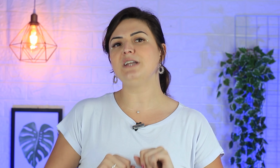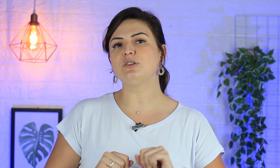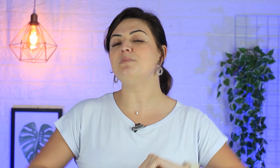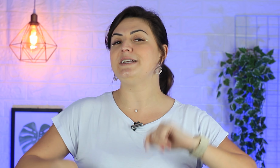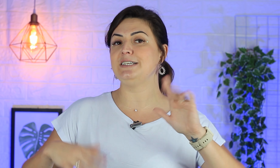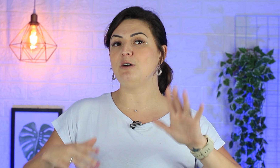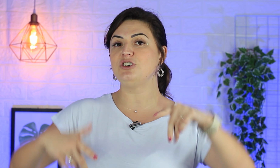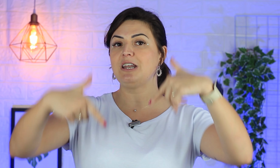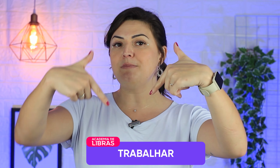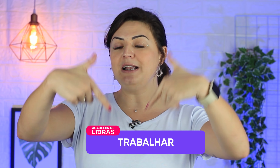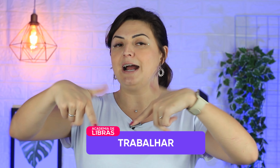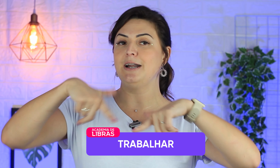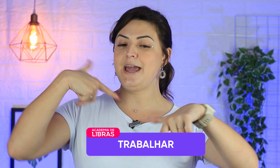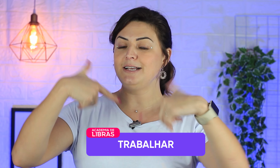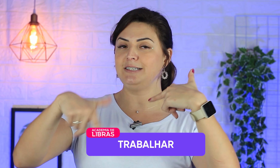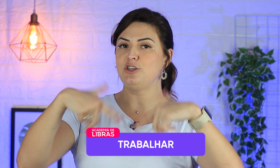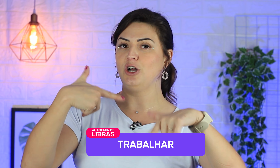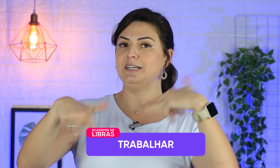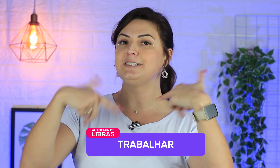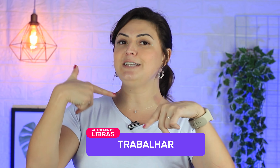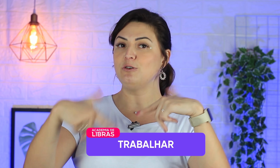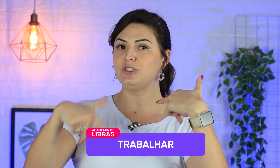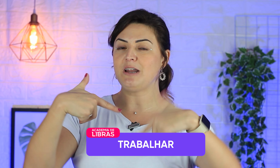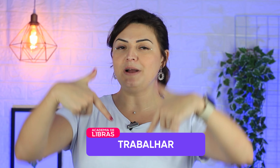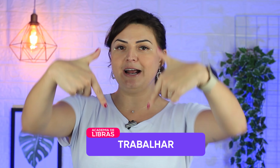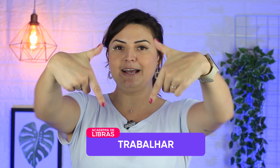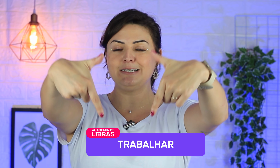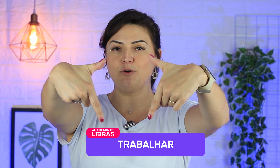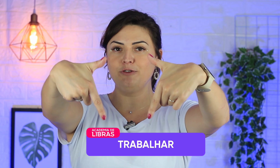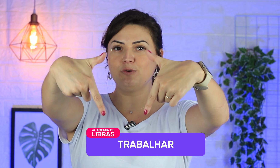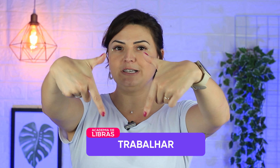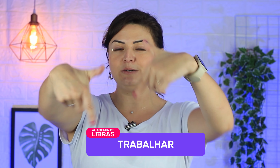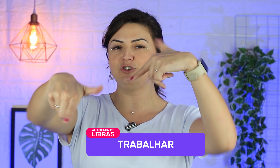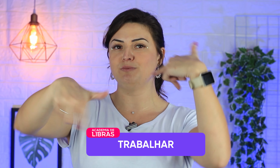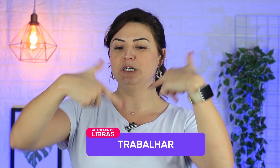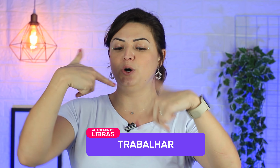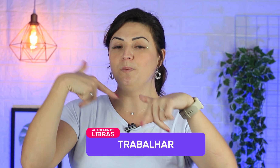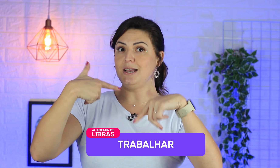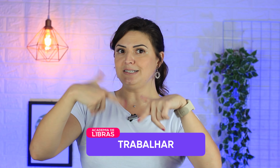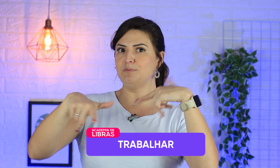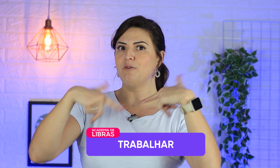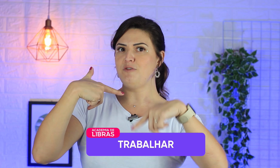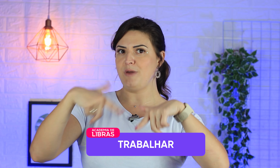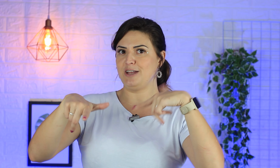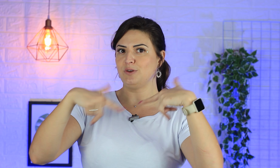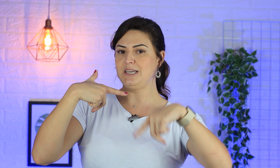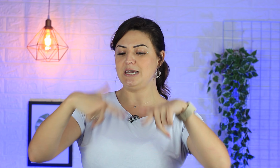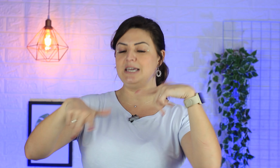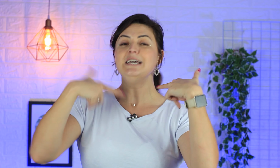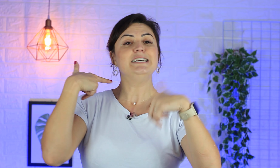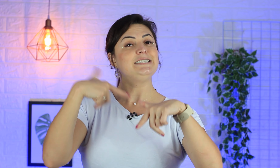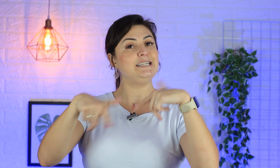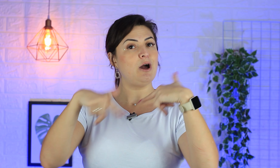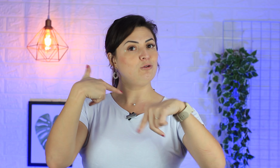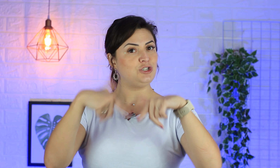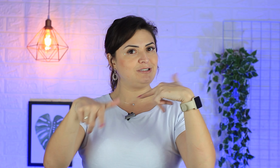sinal também. Sinal de trabalhar. Esse aqui, olha. Sinal de trabalhar. Essa configuração de mão. Esse movimento aqui, sinal de